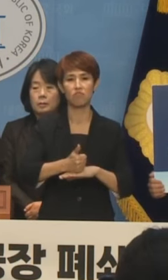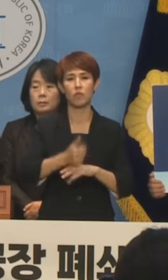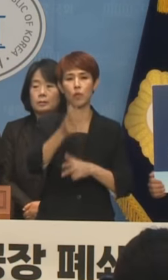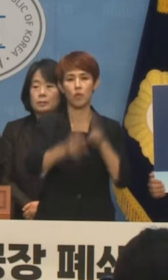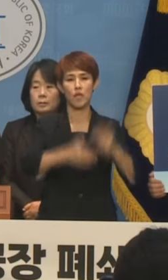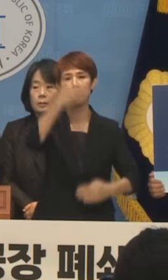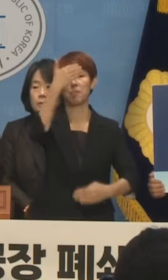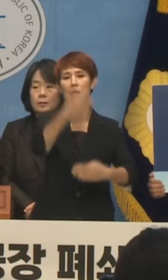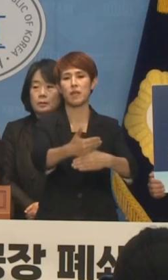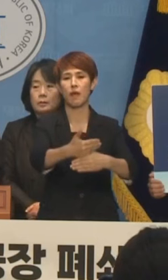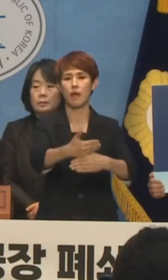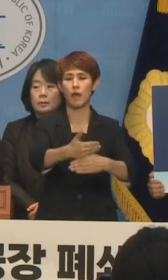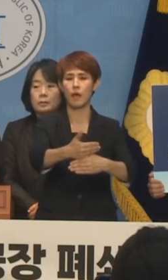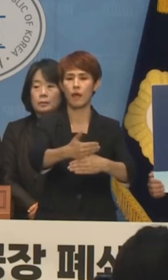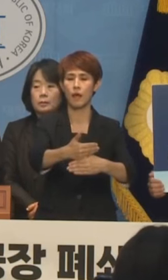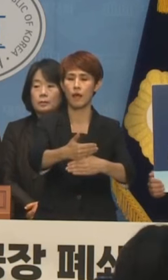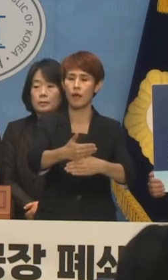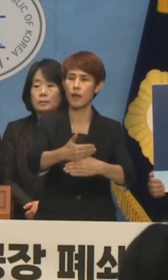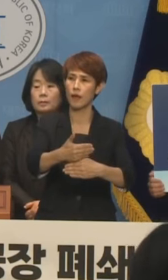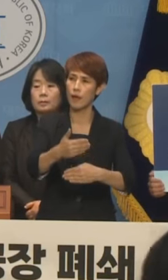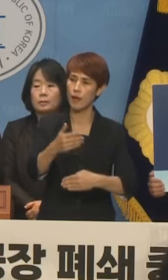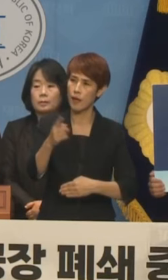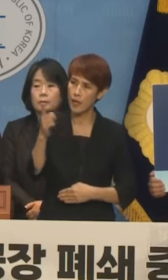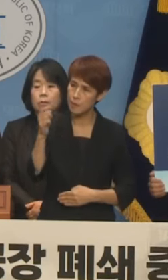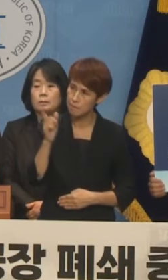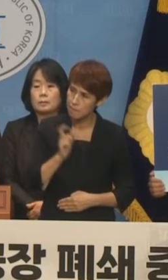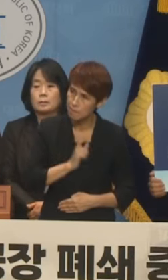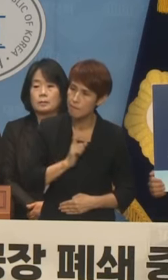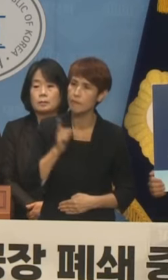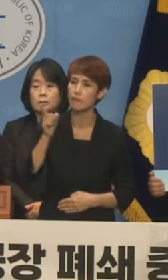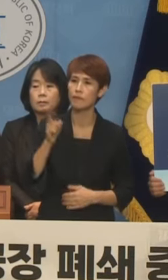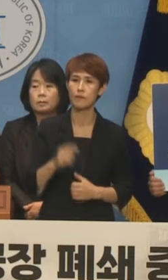가려는 것이 아닌지 심히 우려가 됩니다.